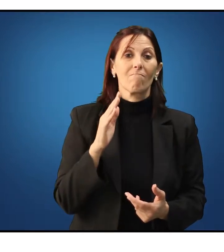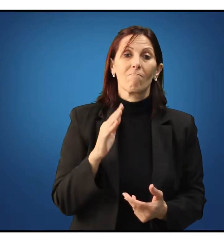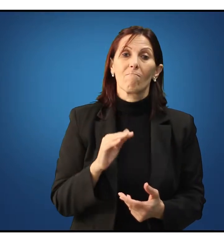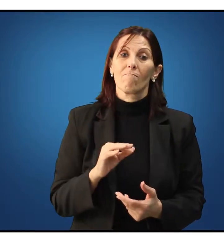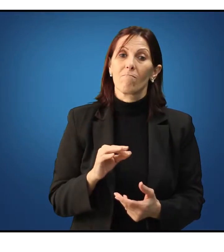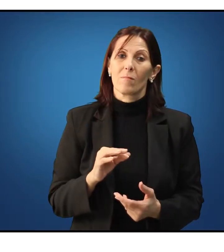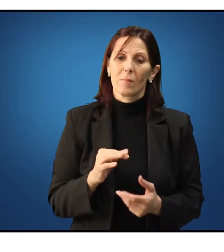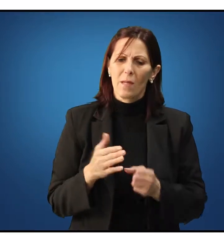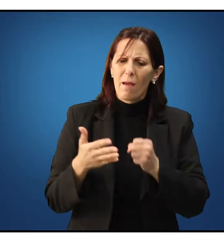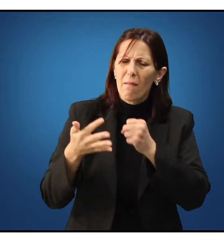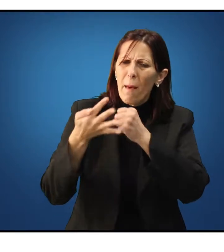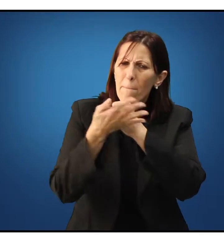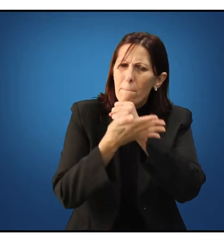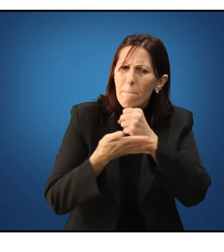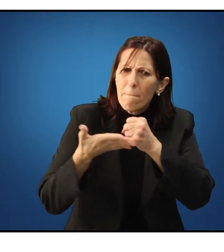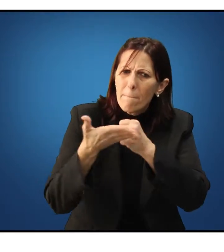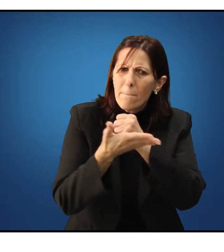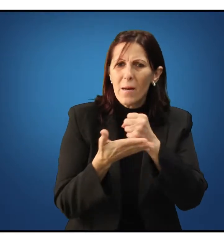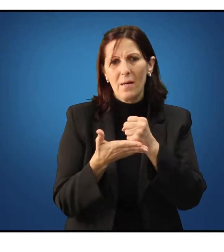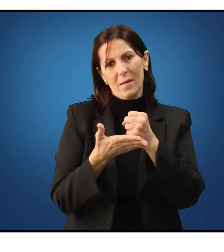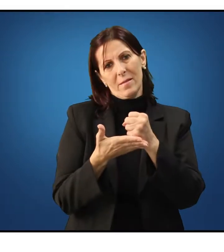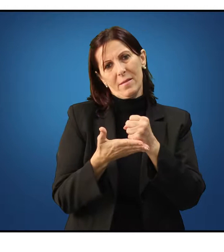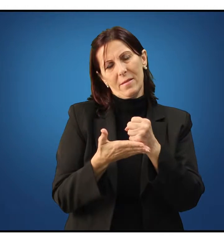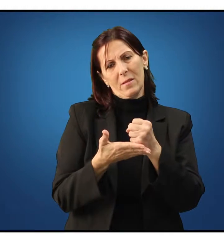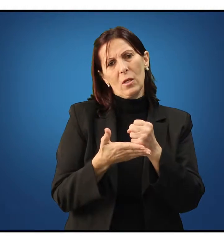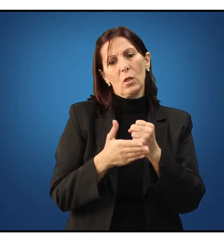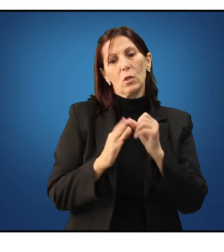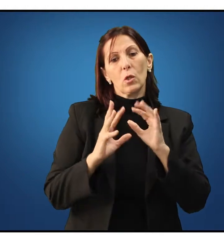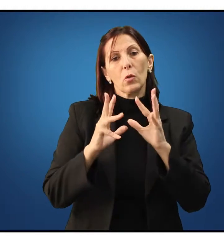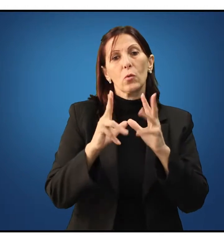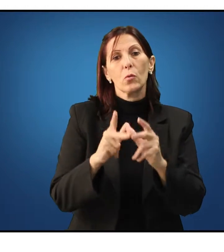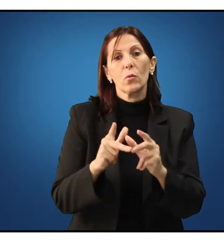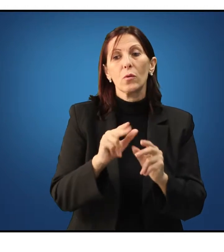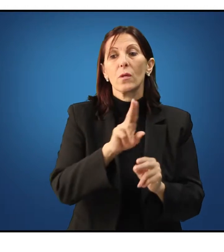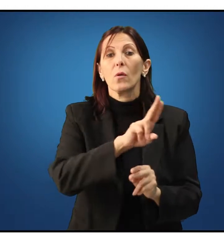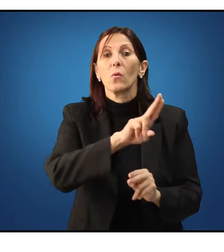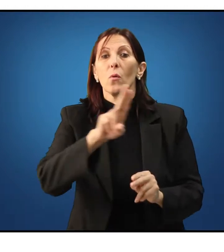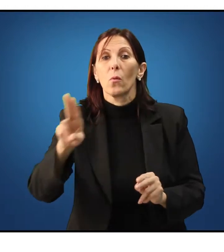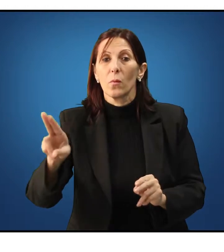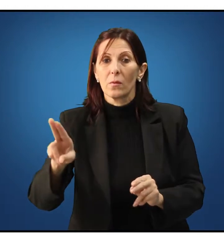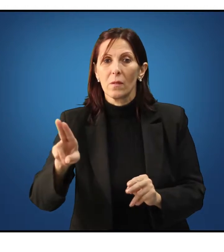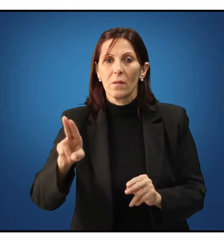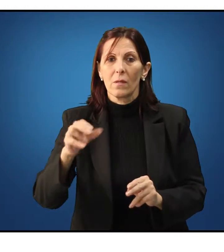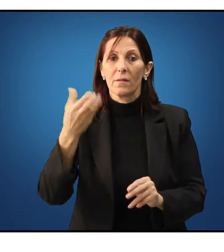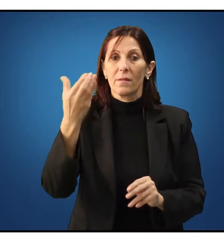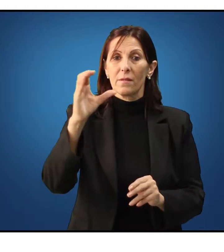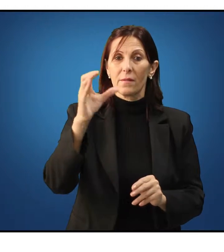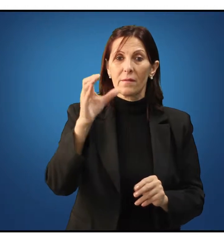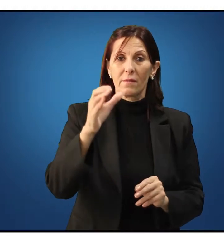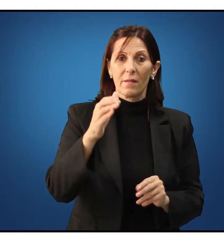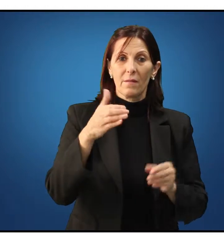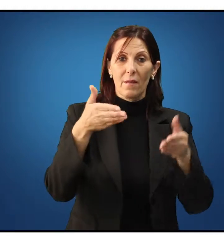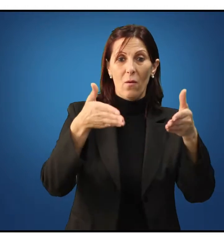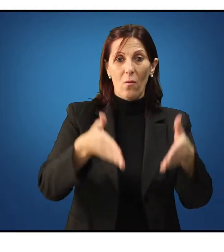base daquilo que foi chamado de ciência moderna.